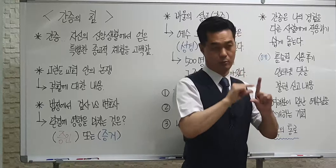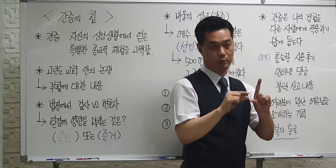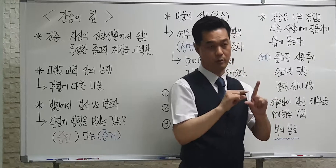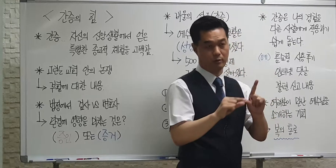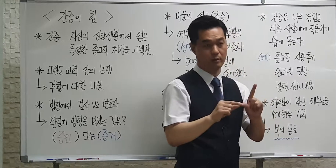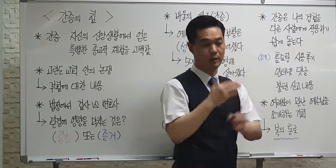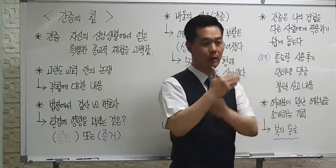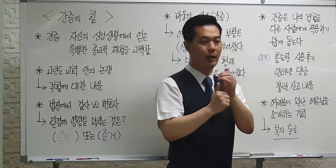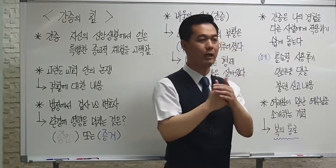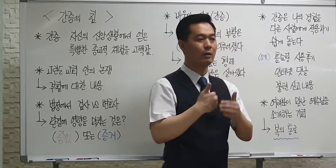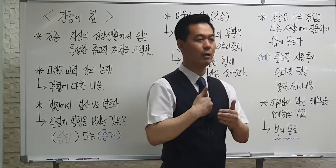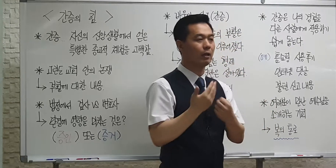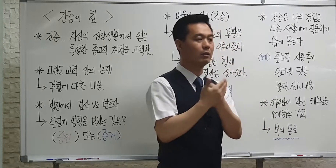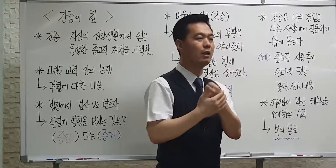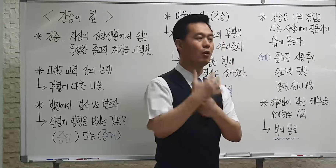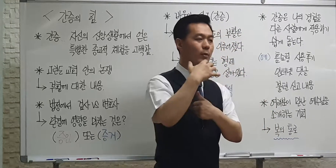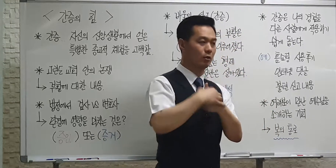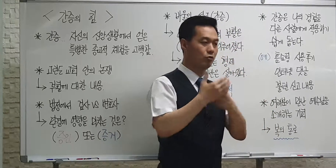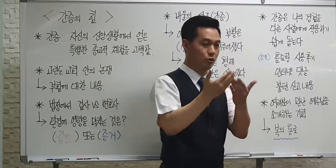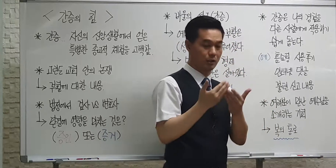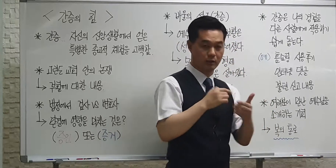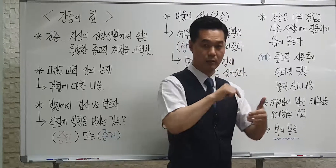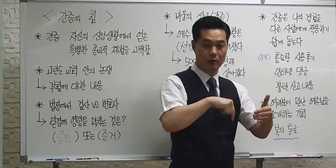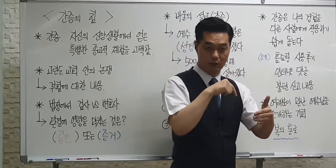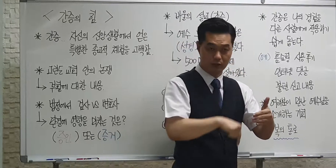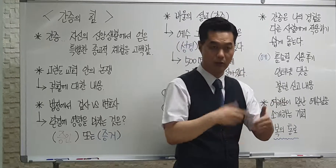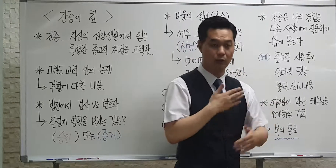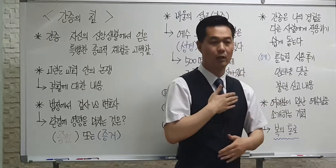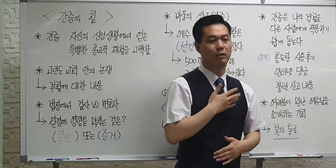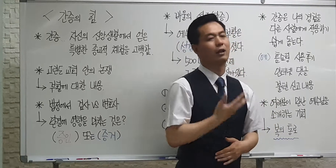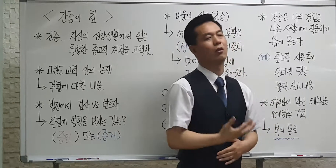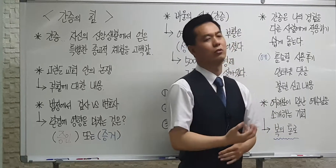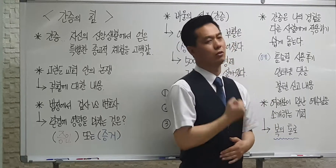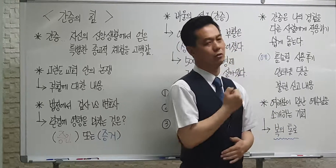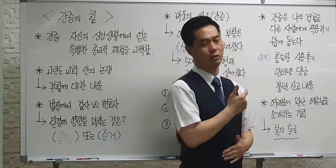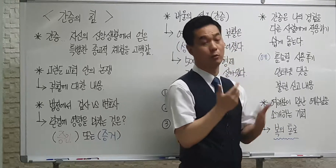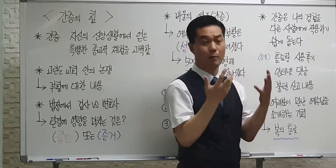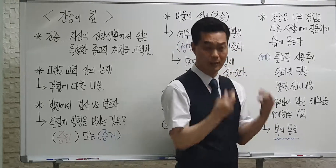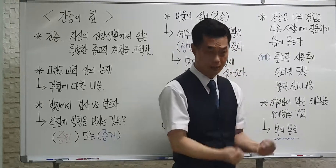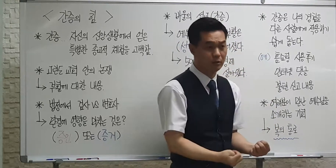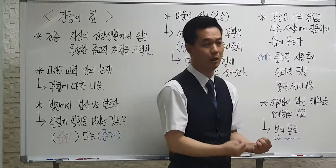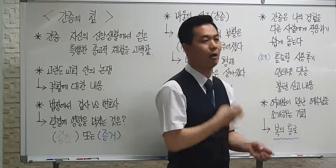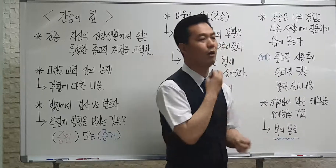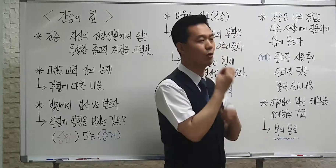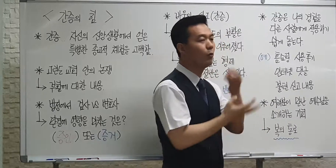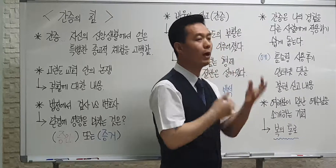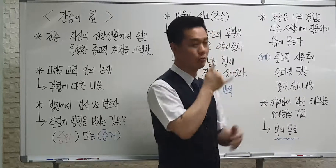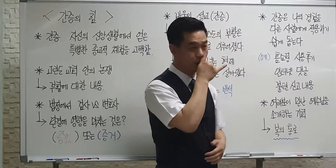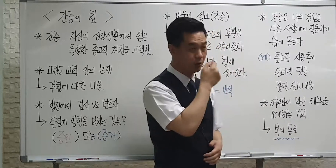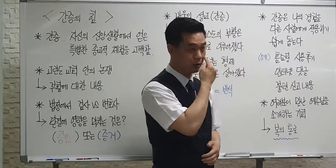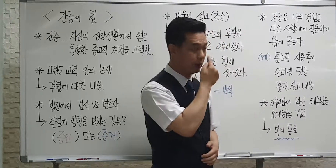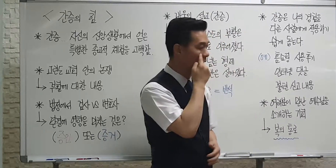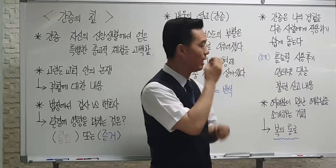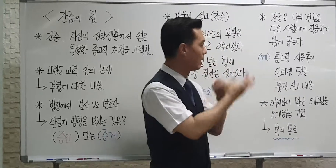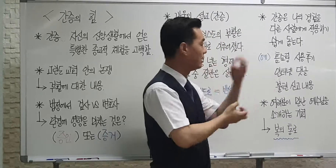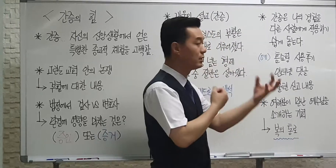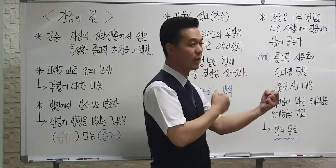부분, 하나님 내게 은혜로 맡겨주신 그 가운데서 내가 얻은 것들이 너무 많습니다. 고백할 수 있는 것이 간증의